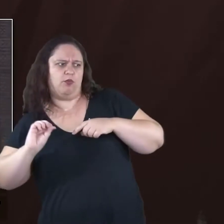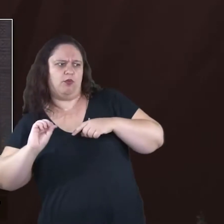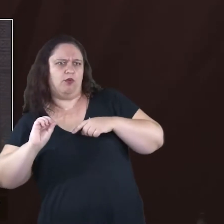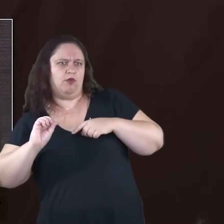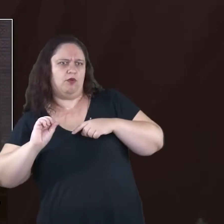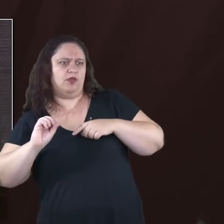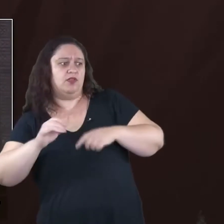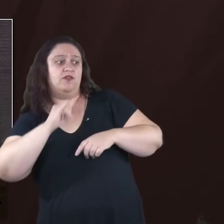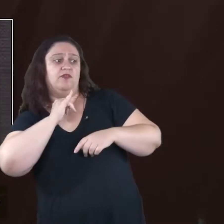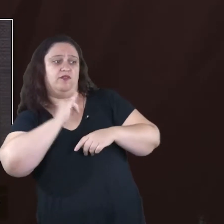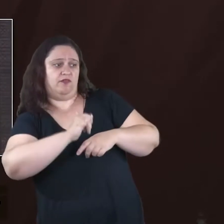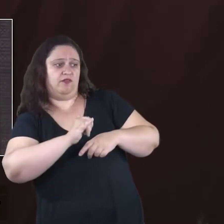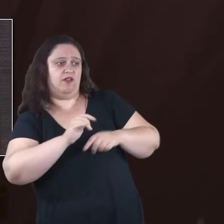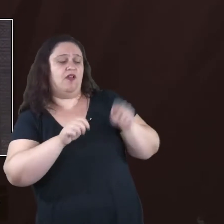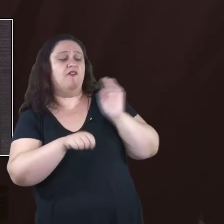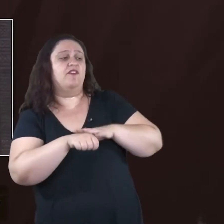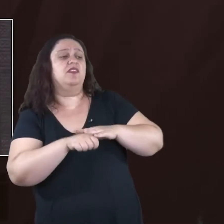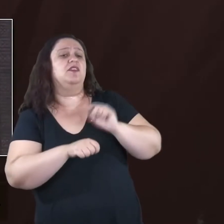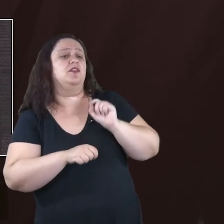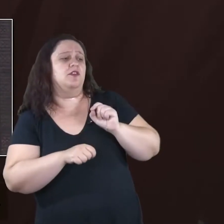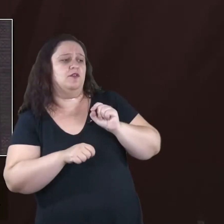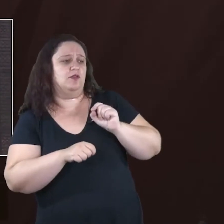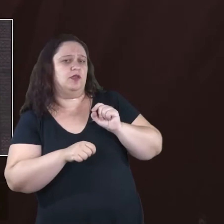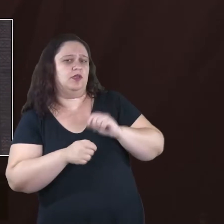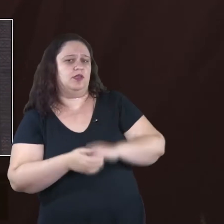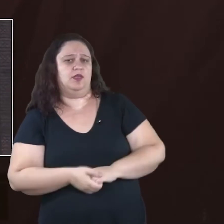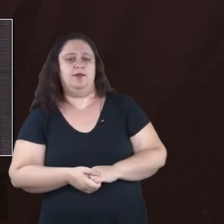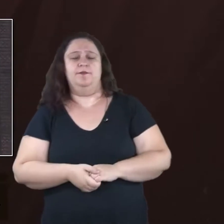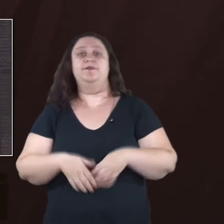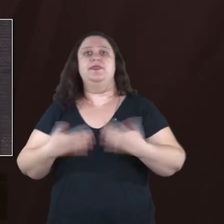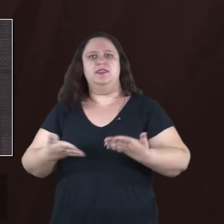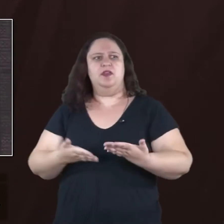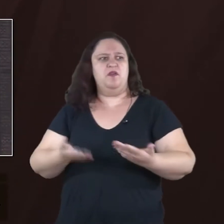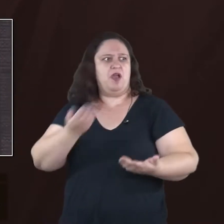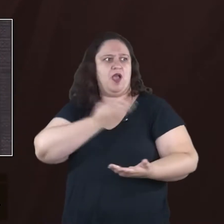te convém fazer. Os seus companheiros de viagem